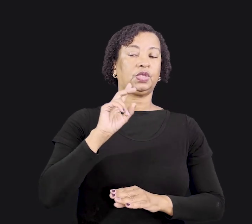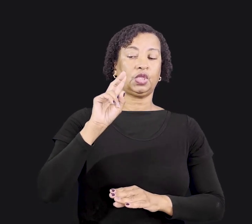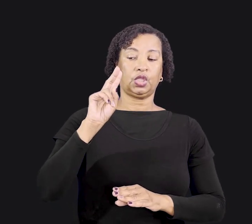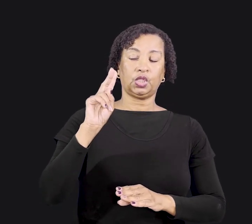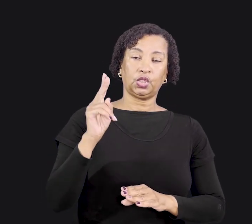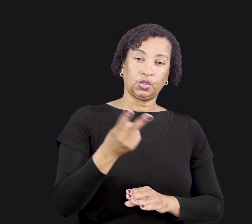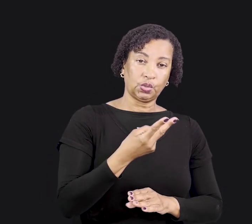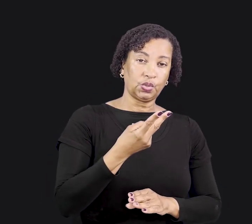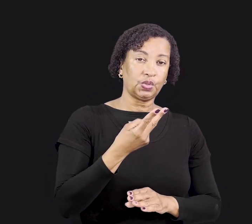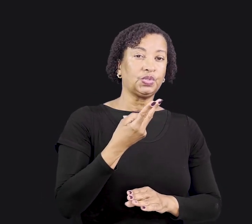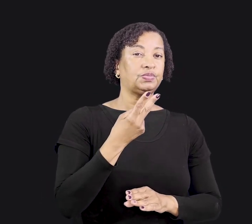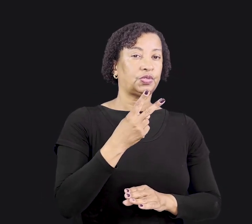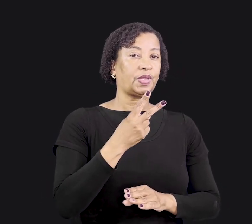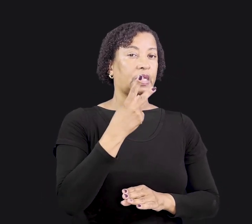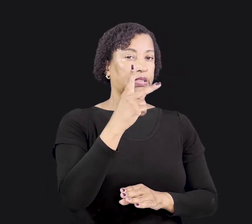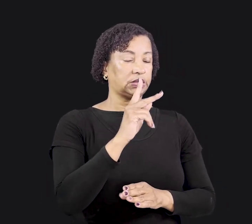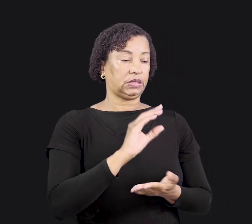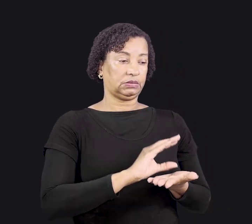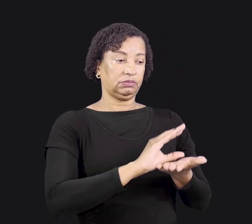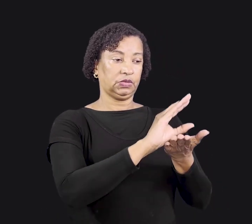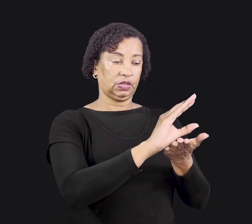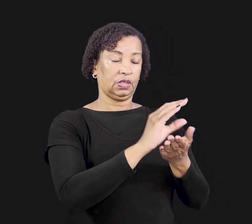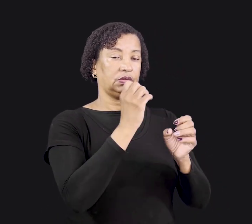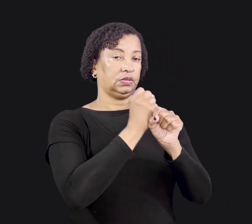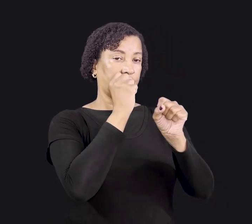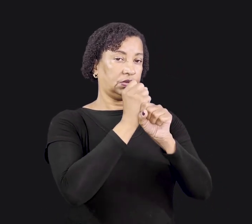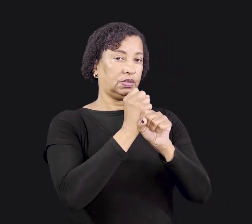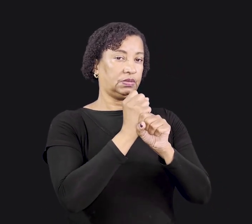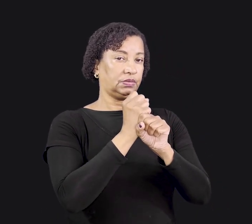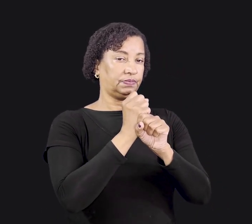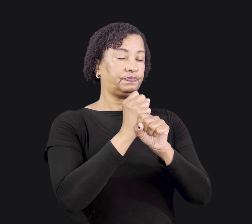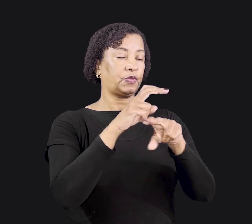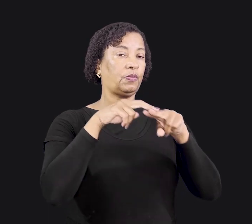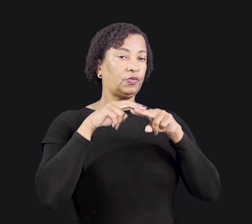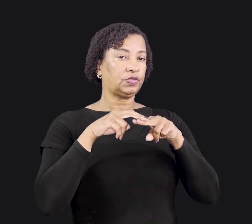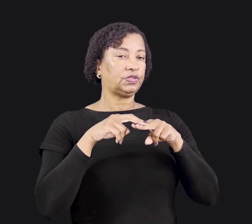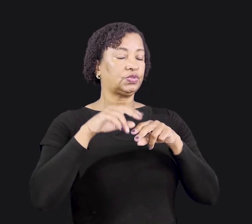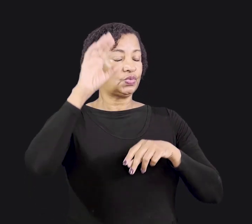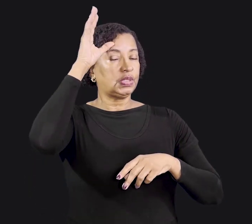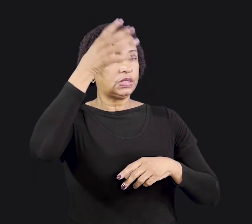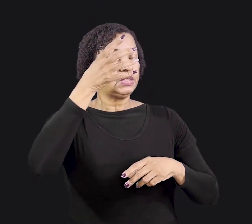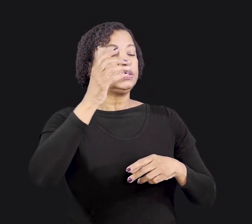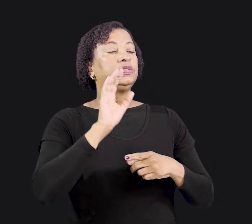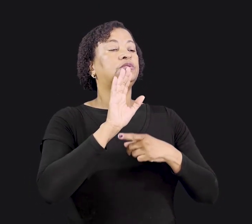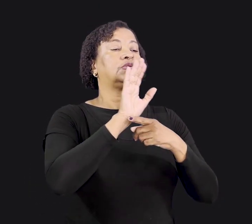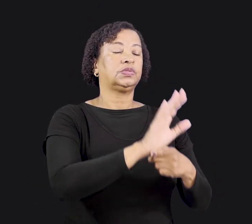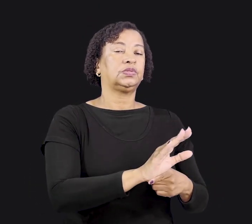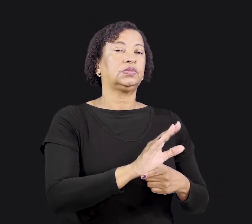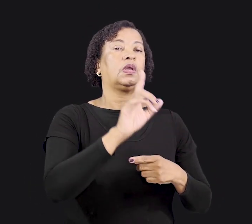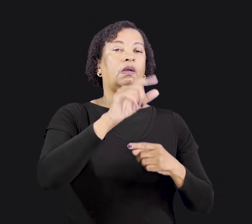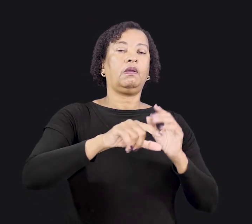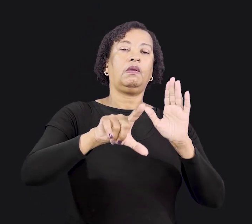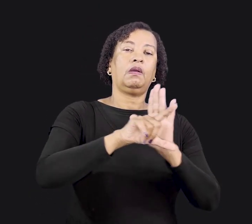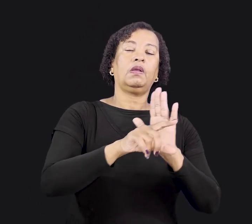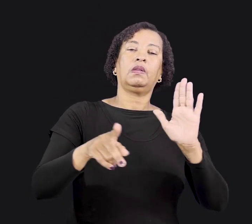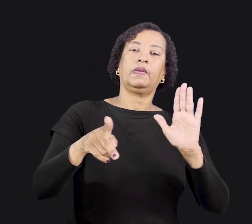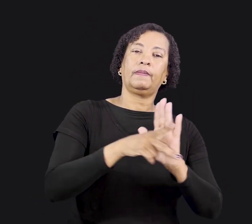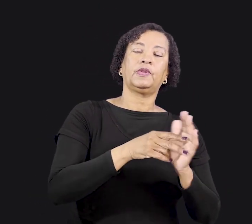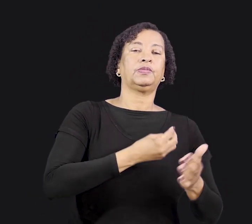dele investidos naquela construção, e por isso resolveu pôr as mãos à obra. Essa é a lei da vida. Onde estiver o